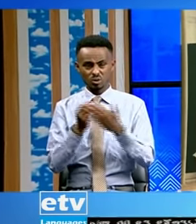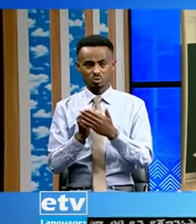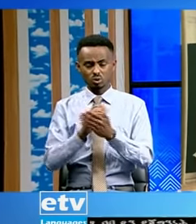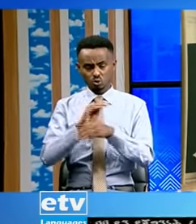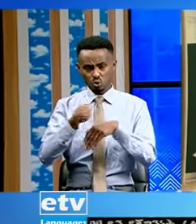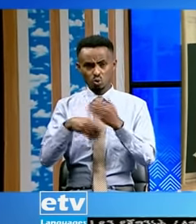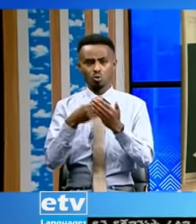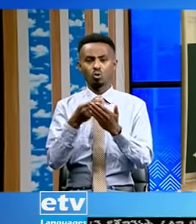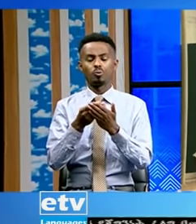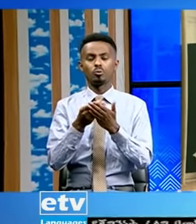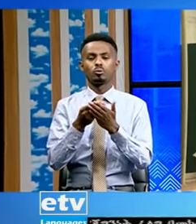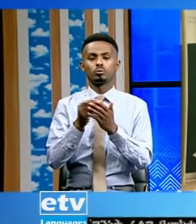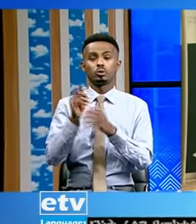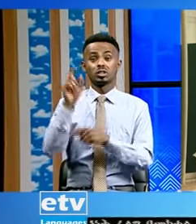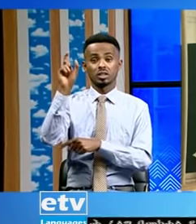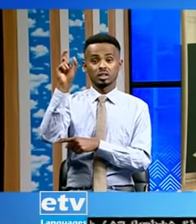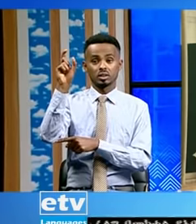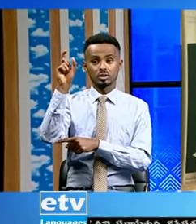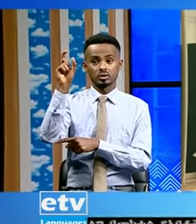ሁሉም መስጊድም